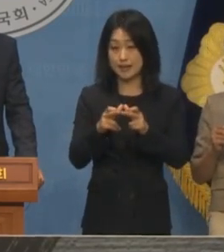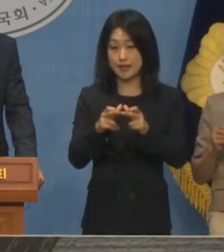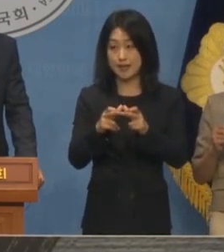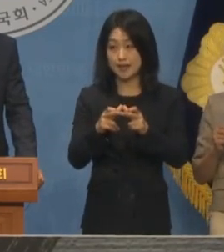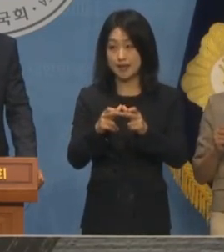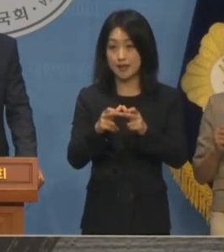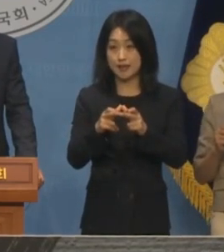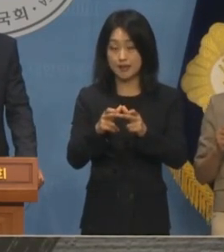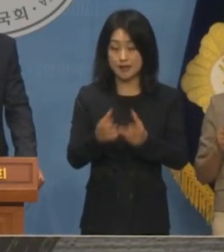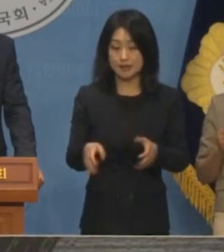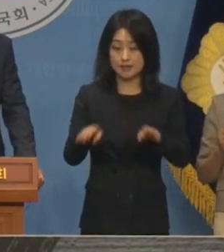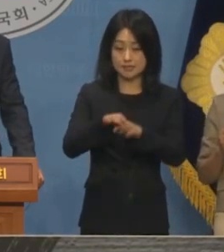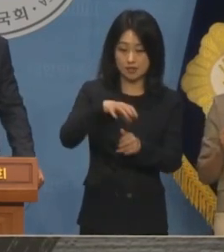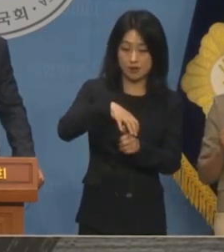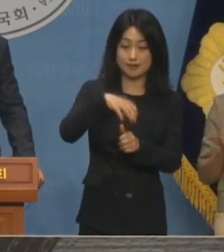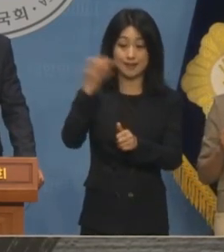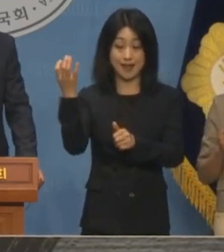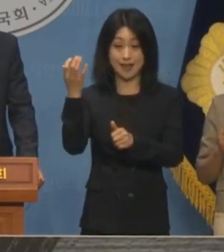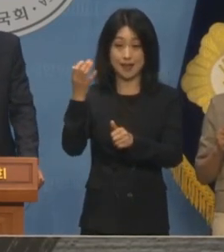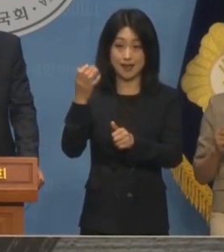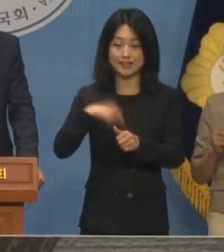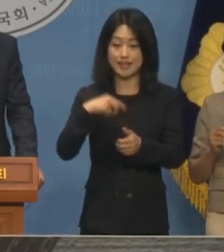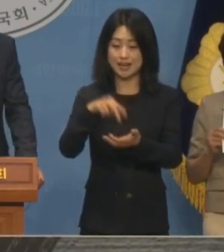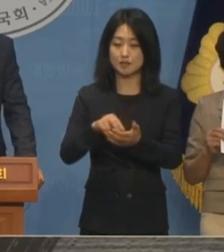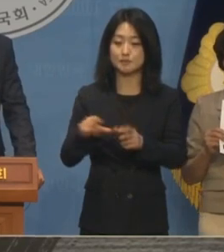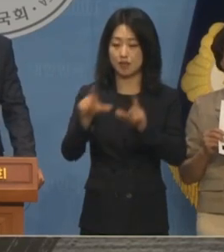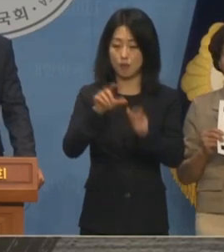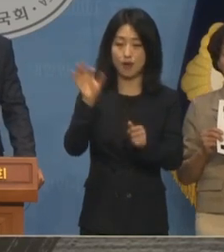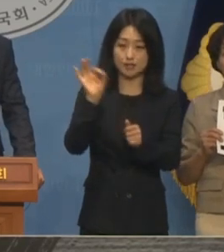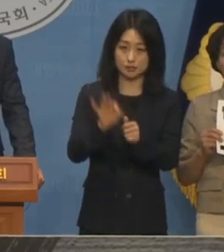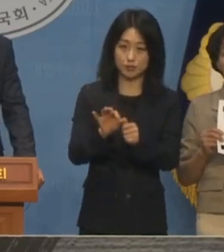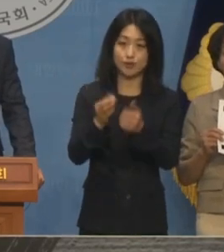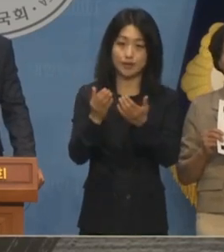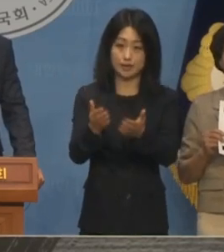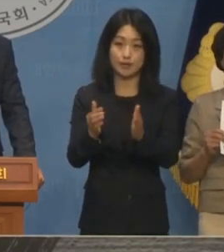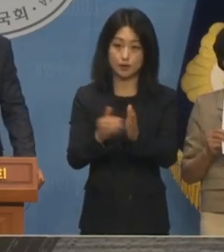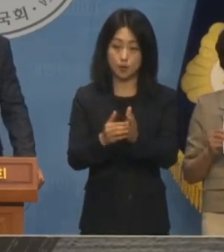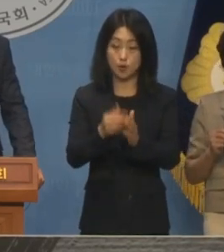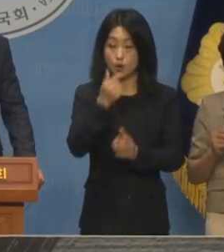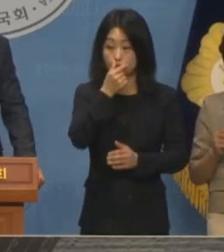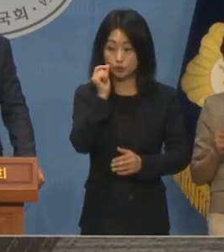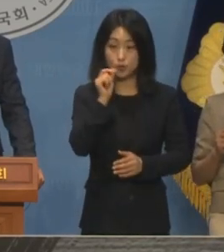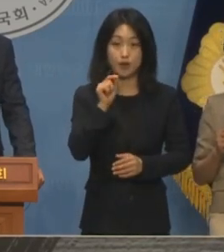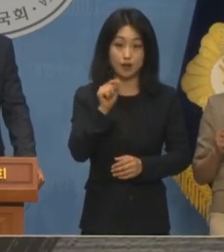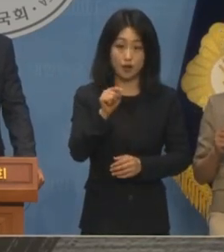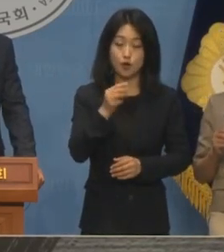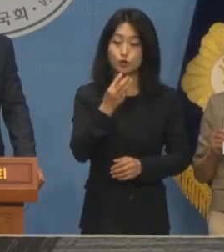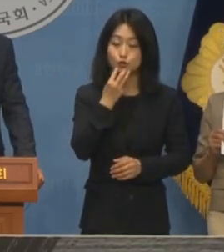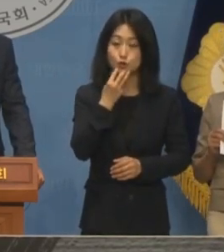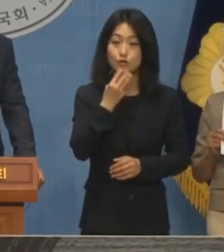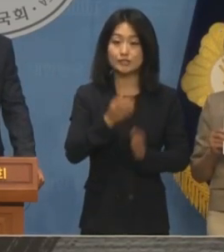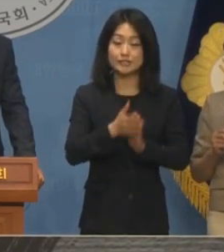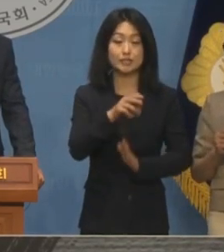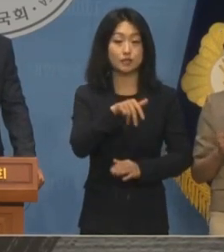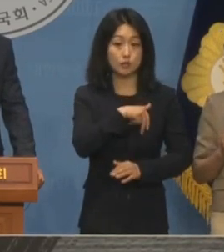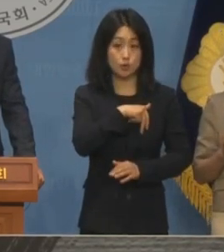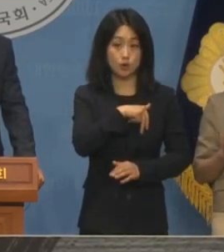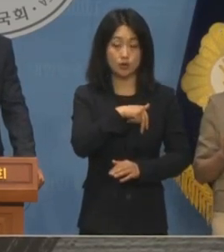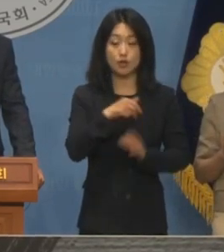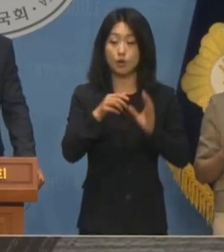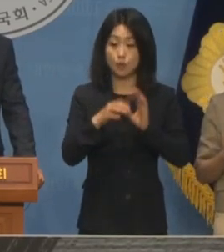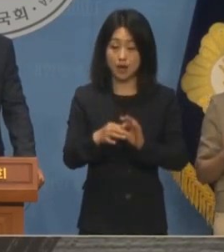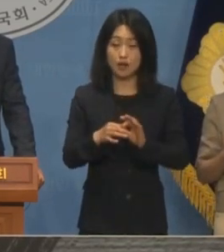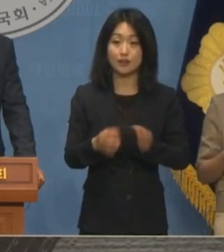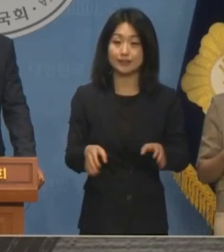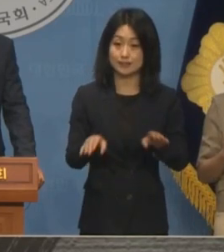장애인 탈시설 및 자립생활 정책을 시도했었습니다. 그리고 부족한 부분을 서울시의원 그리고